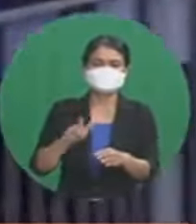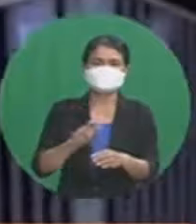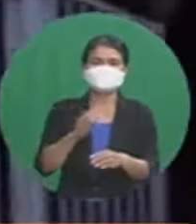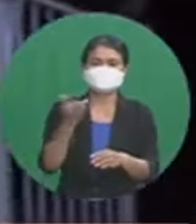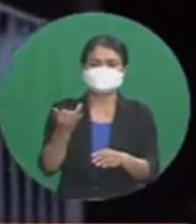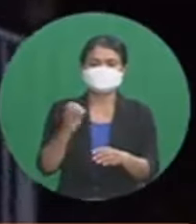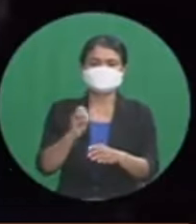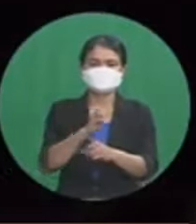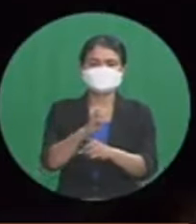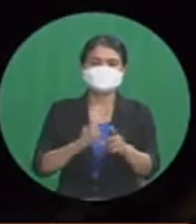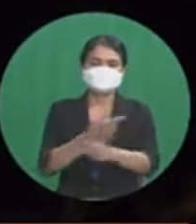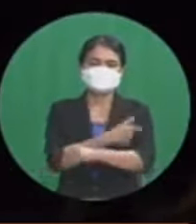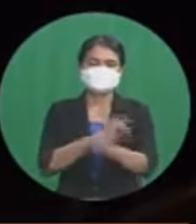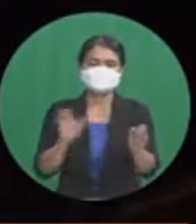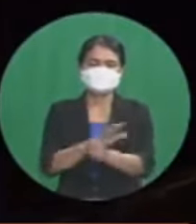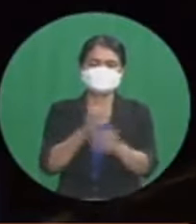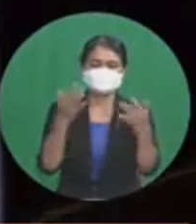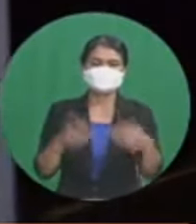70 %បានច្វសារគ្រប់ចំនួនគិតត្រឹមថ្ងៃច័ន្ទនេះប្រជាជនជាគោលដៅប្រមាណ